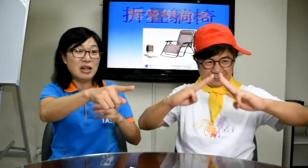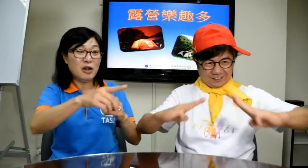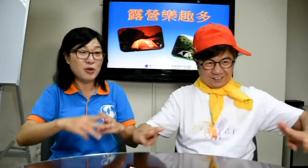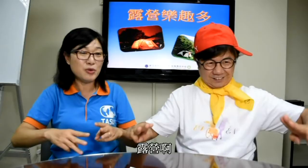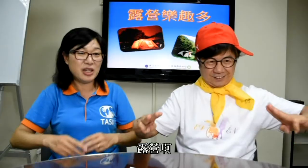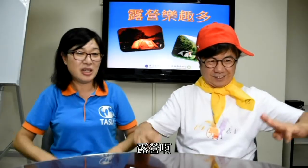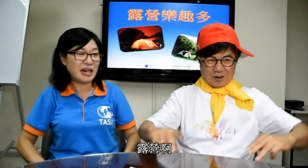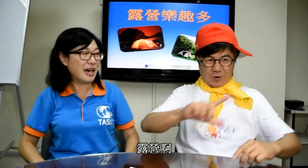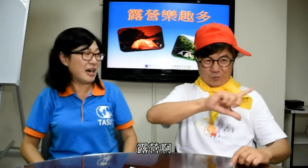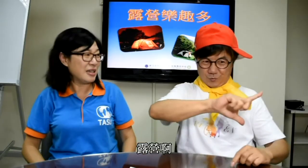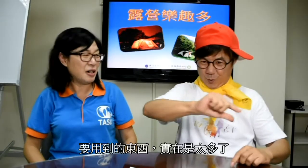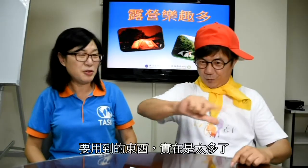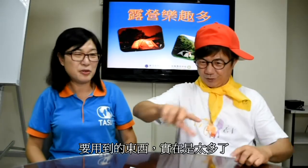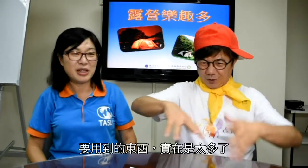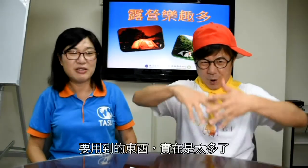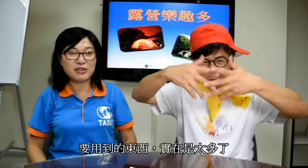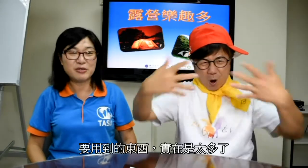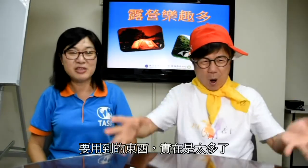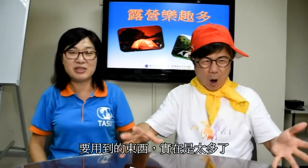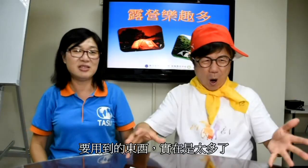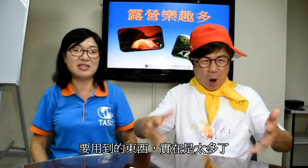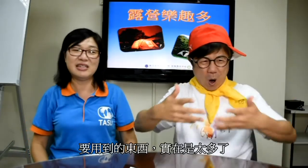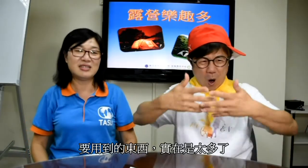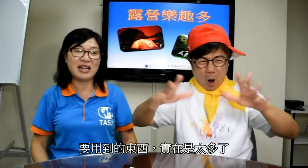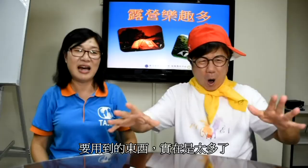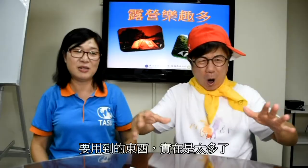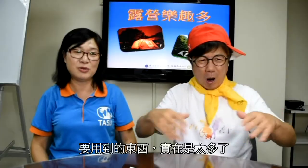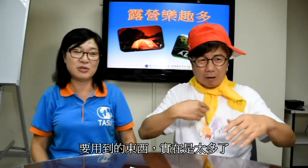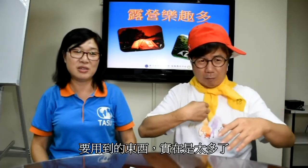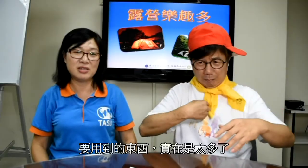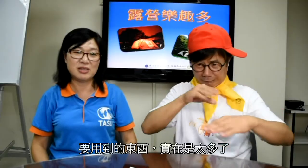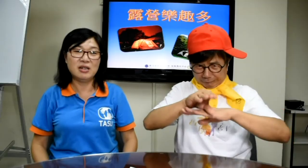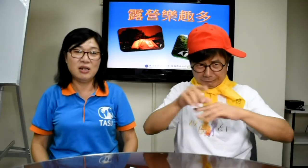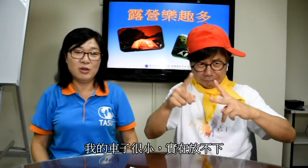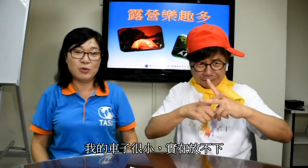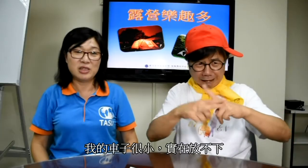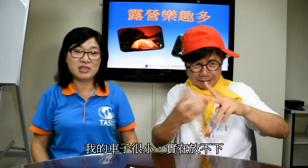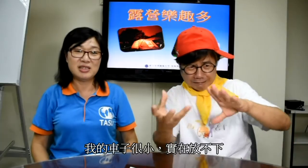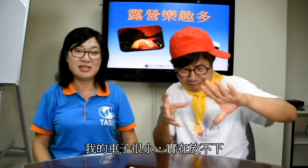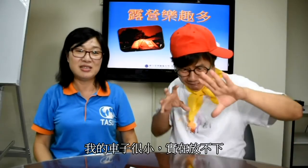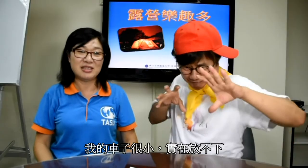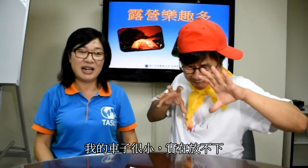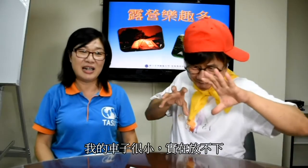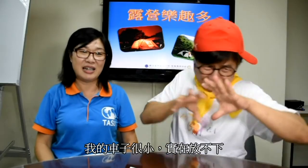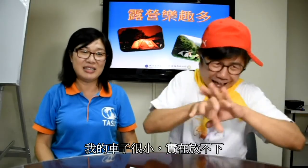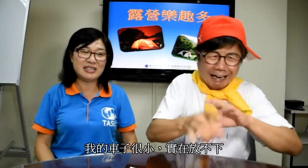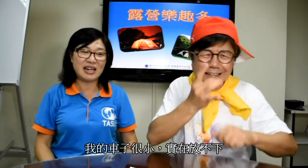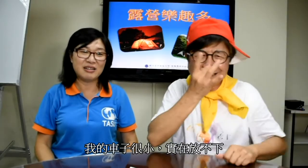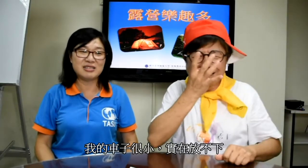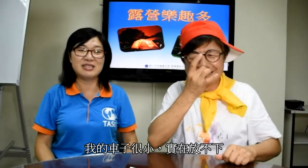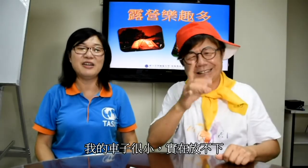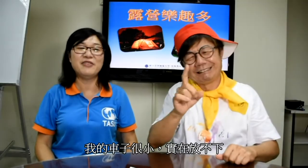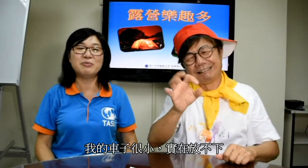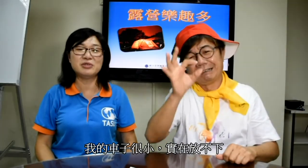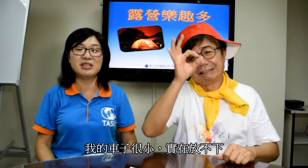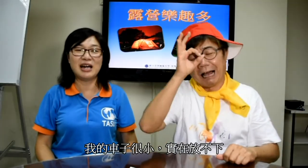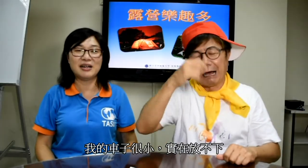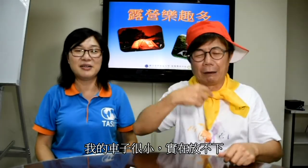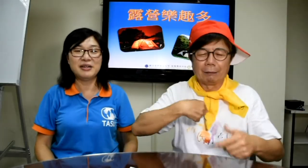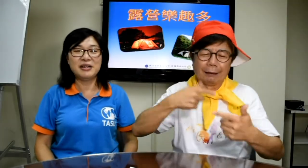露营啊要用到的东西实在是太多了，我的车子很小，实在放不下，